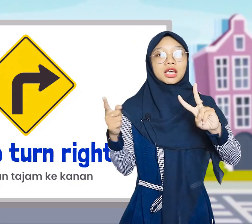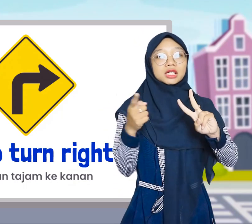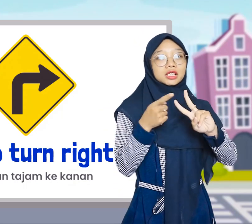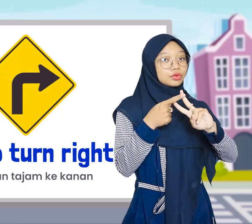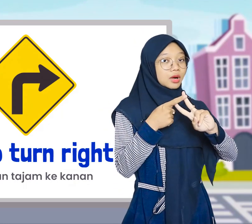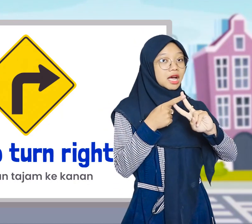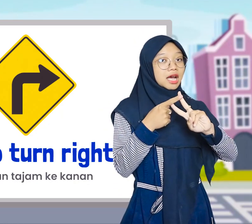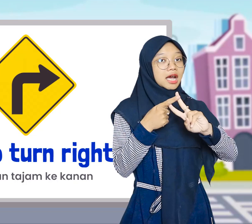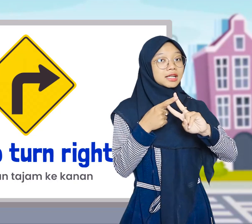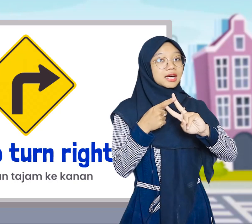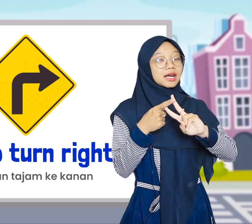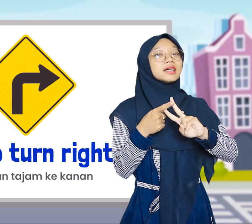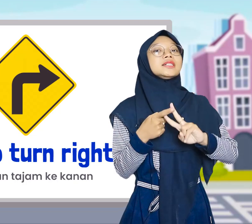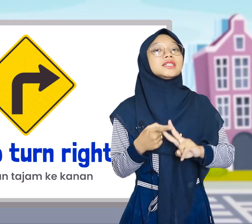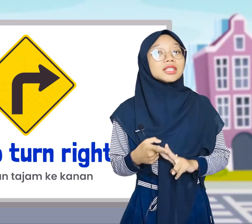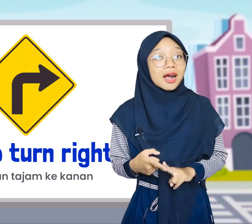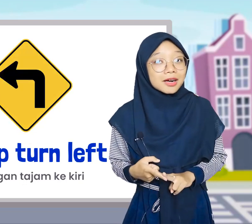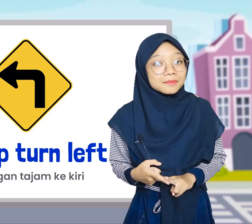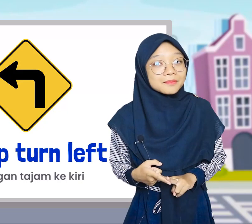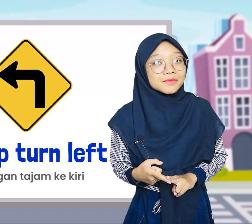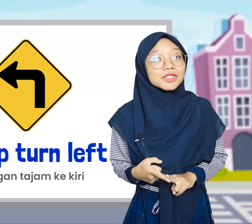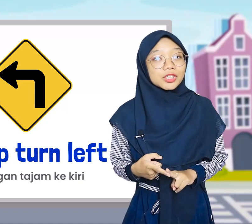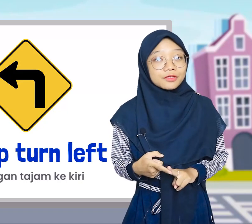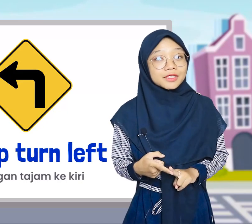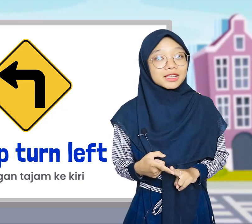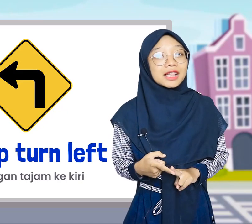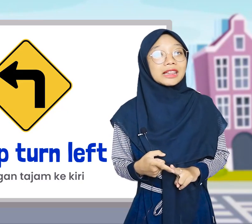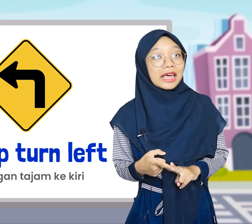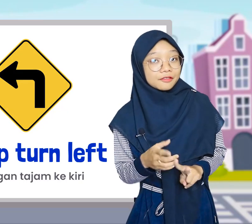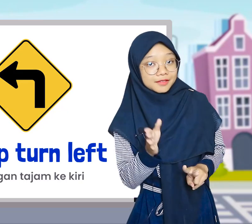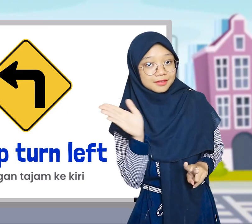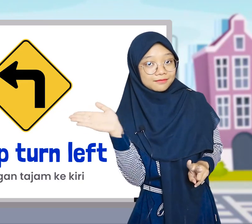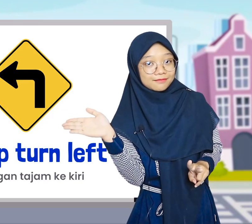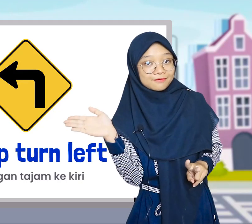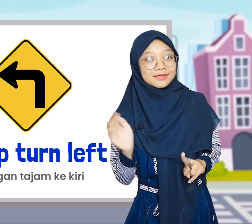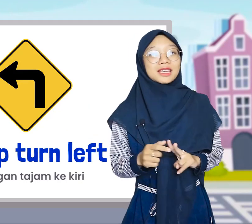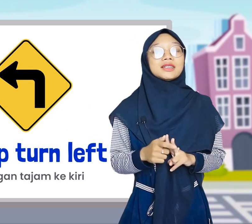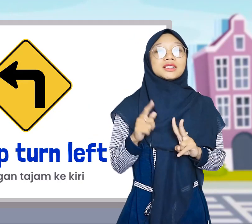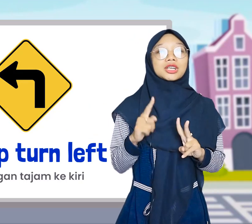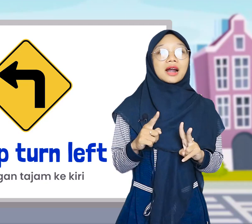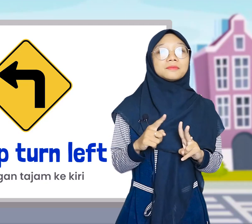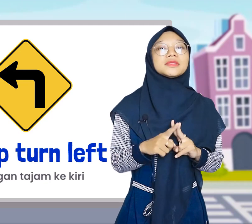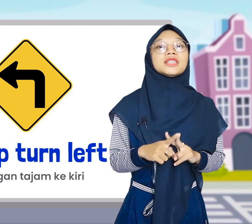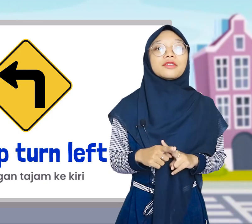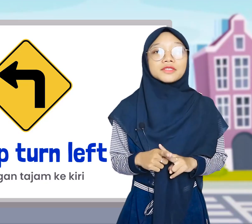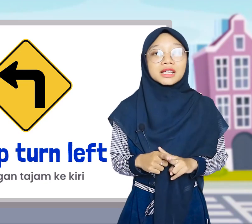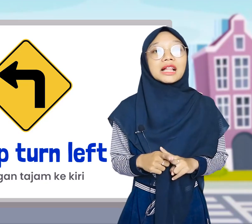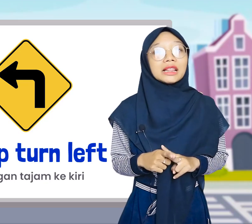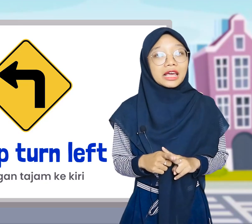Yang kedua ada sharp traffic left. Sharp traffic